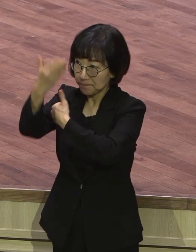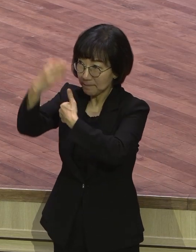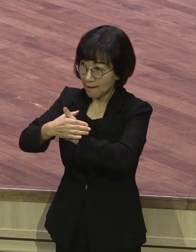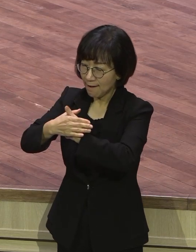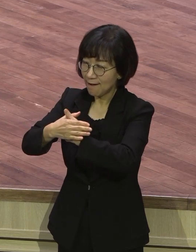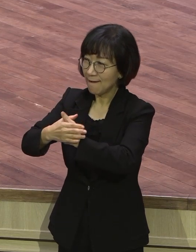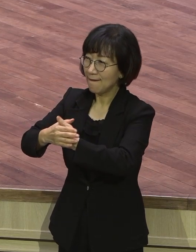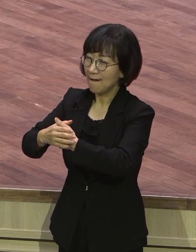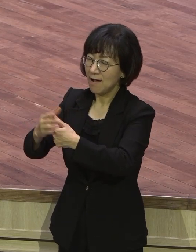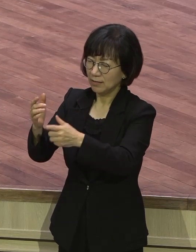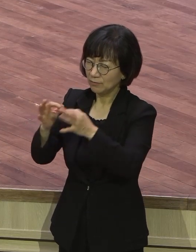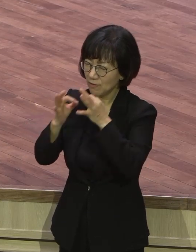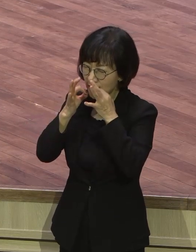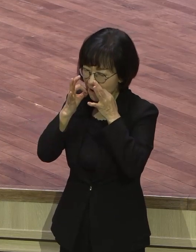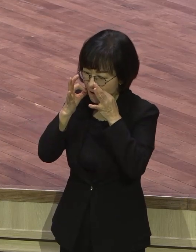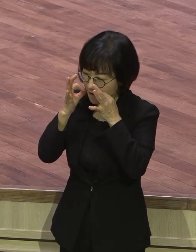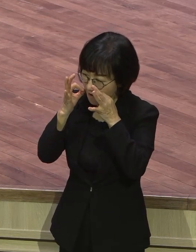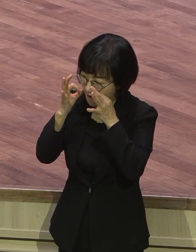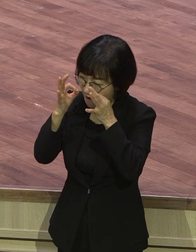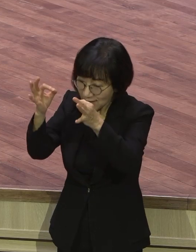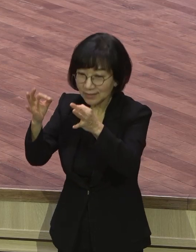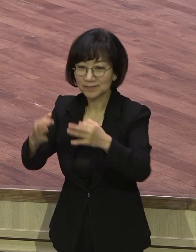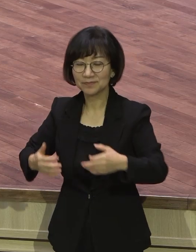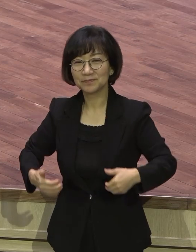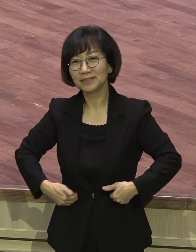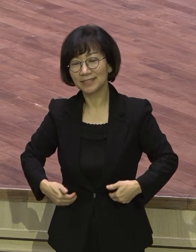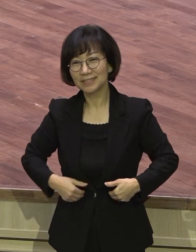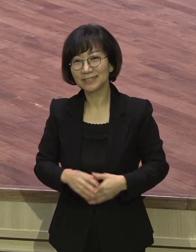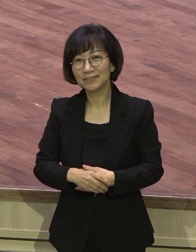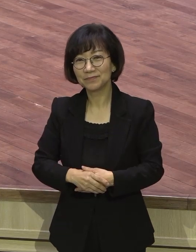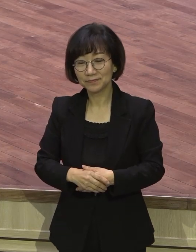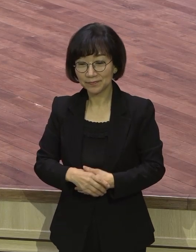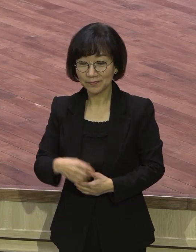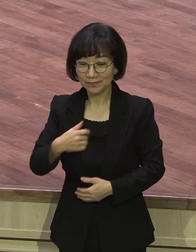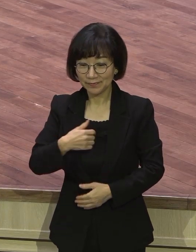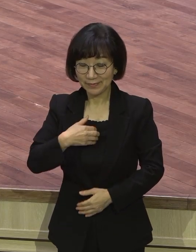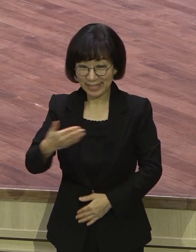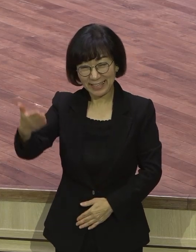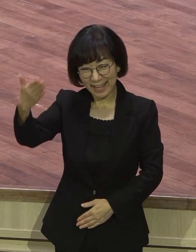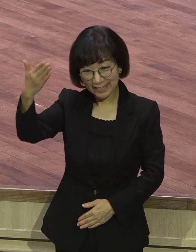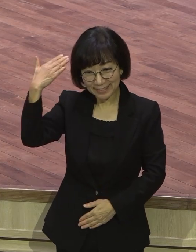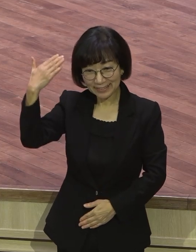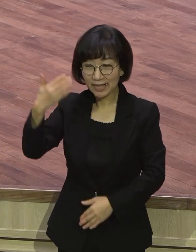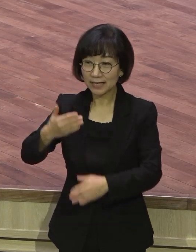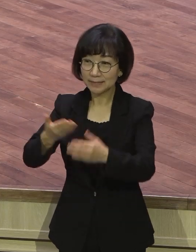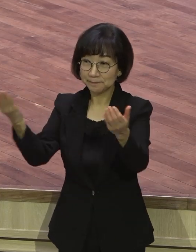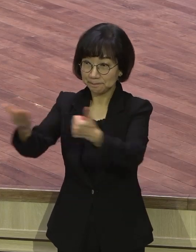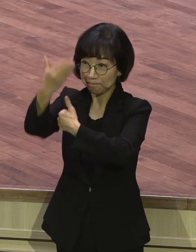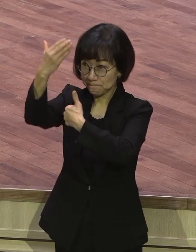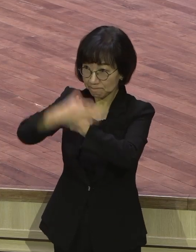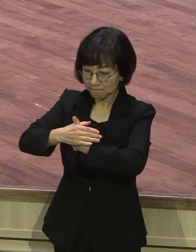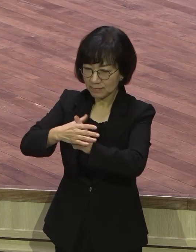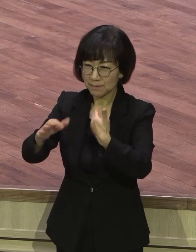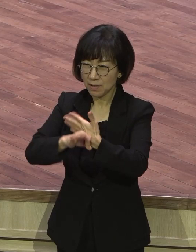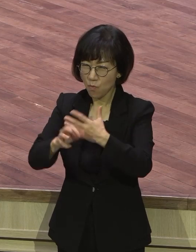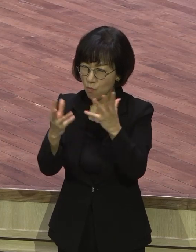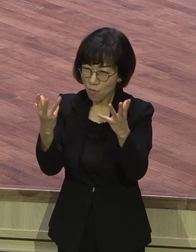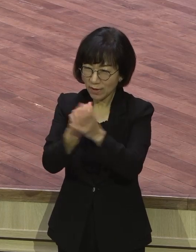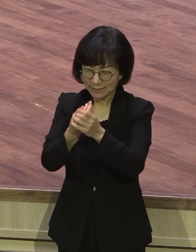말씀드리잖아요 뭘 직분을 주면요 저는 그 직분 24시에 올인의